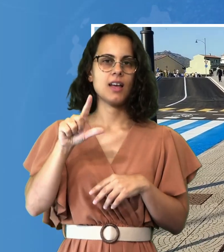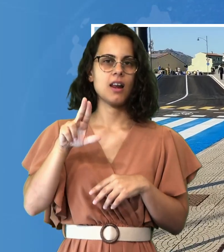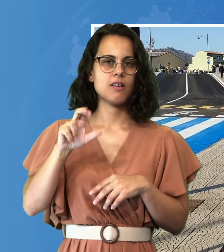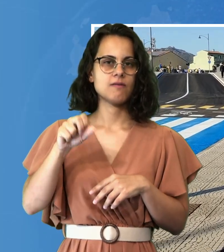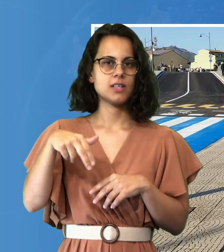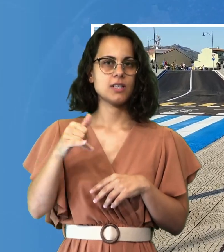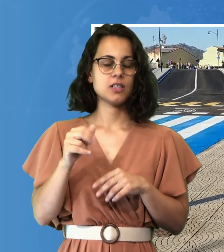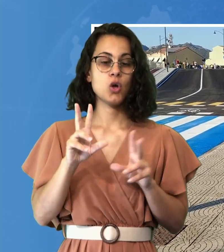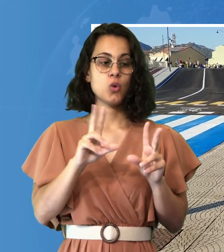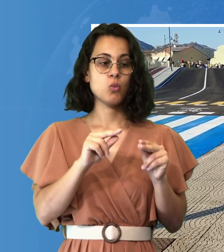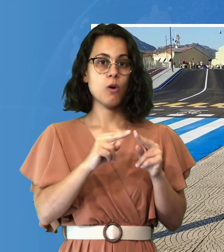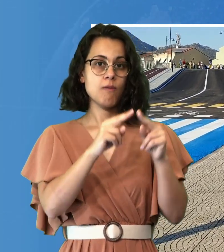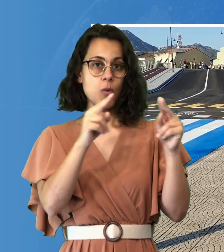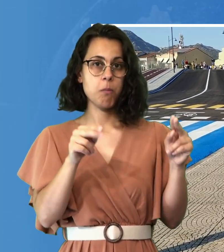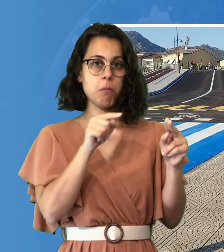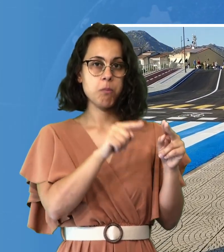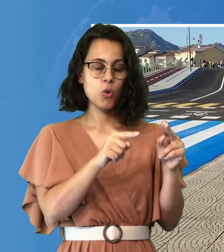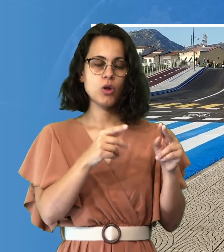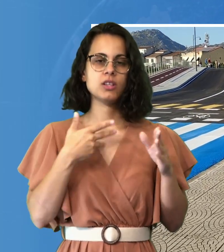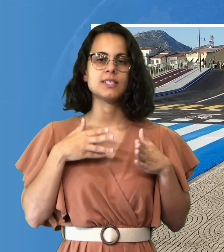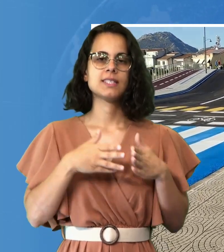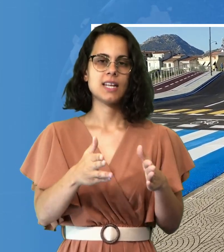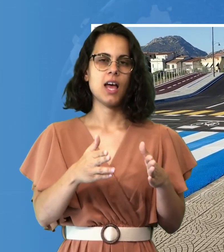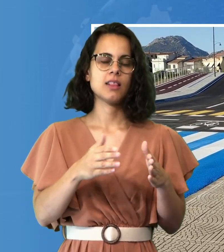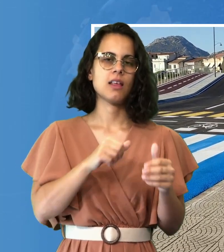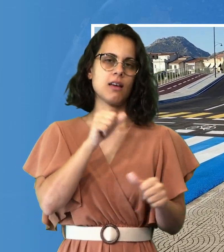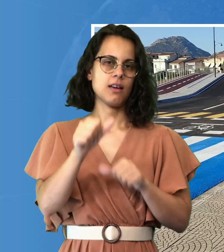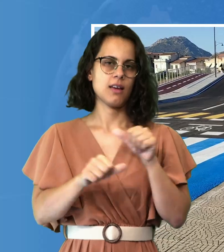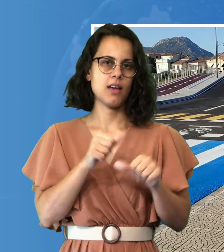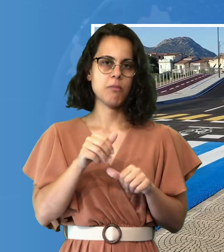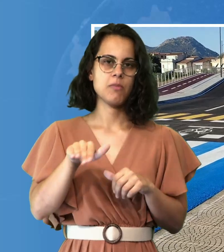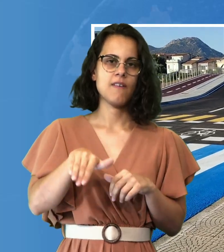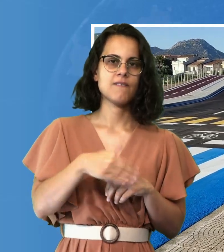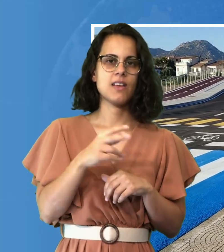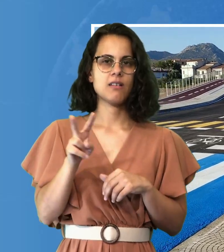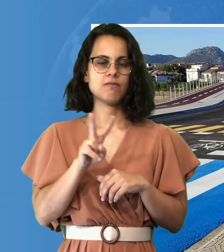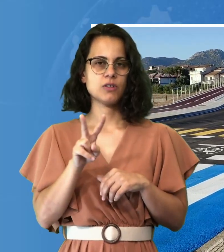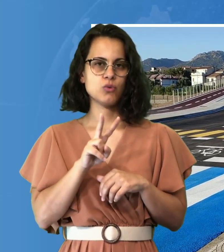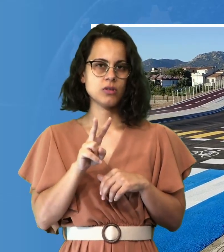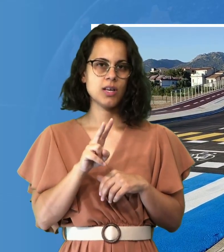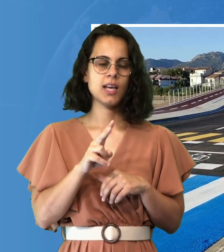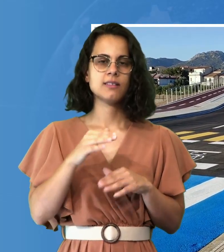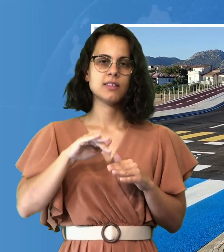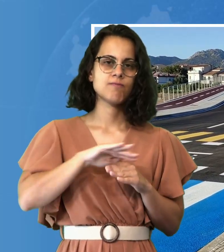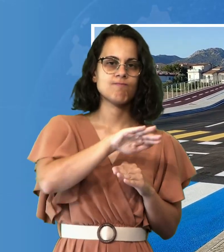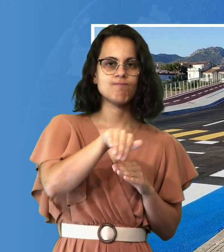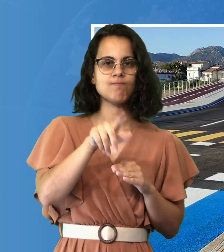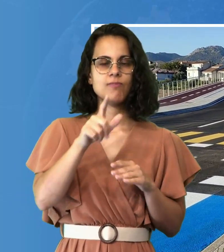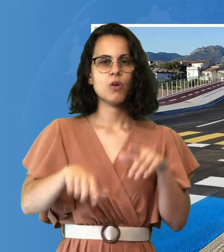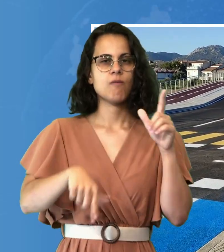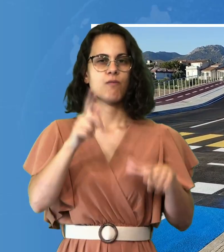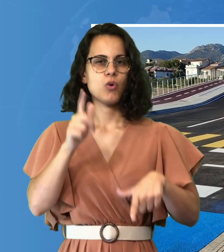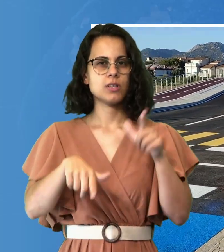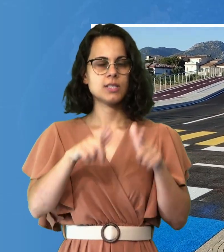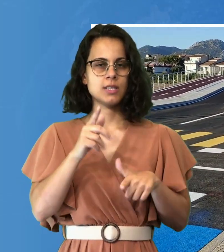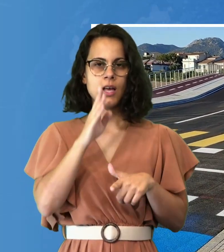ponte si apre anche la viabilità alternativa tra via Figoni e via Veronese che conduce dietro il cantiere della Forestale per immettersi